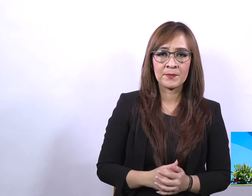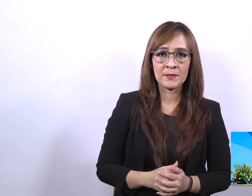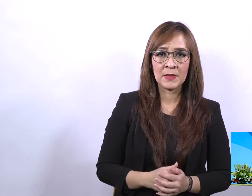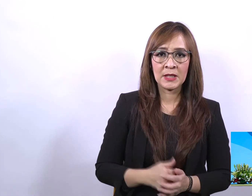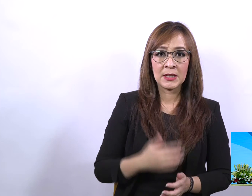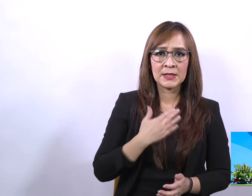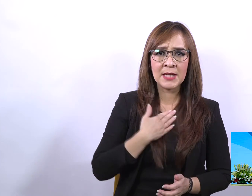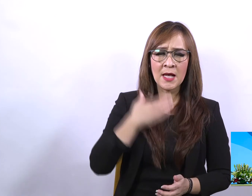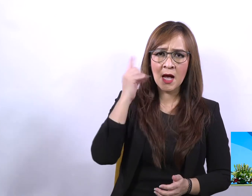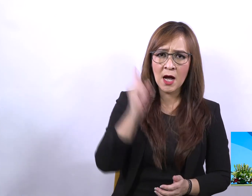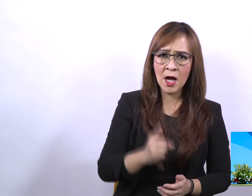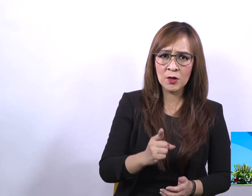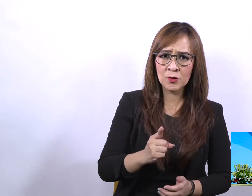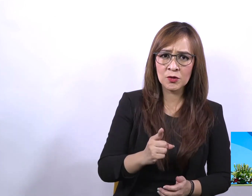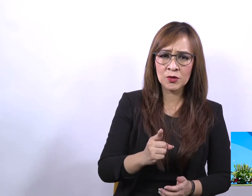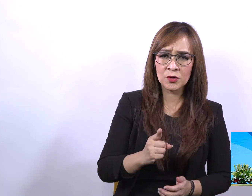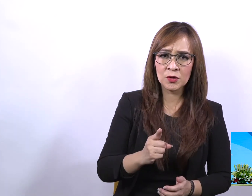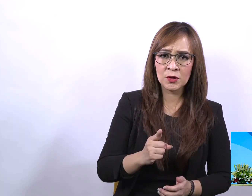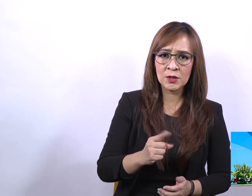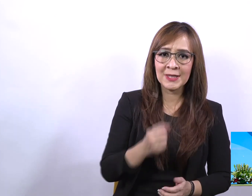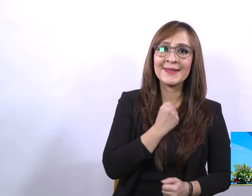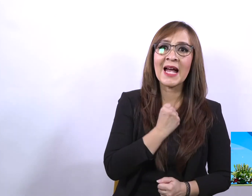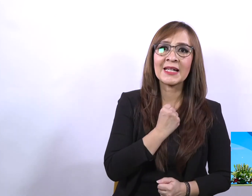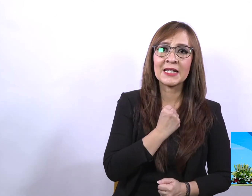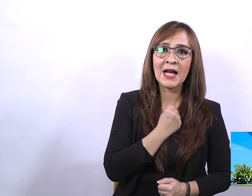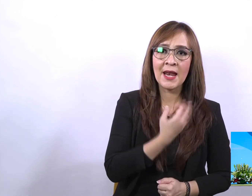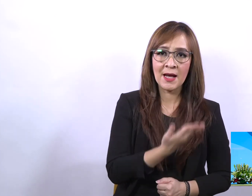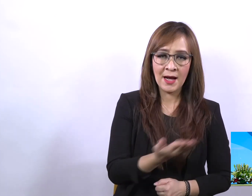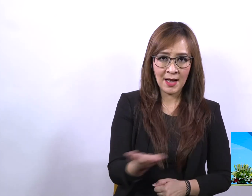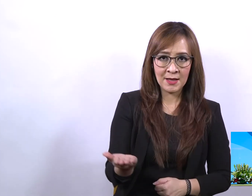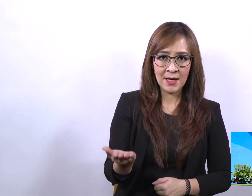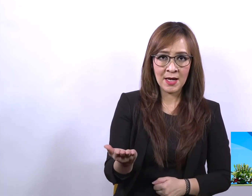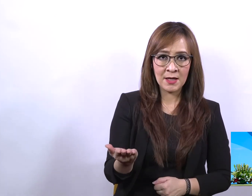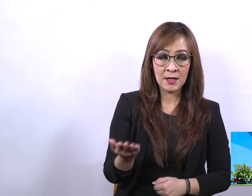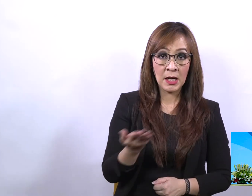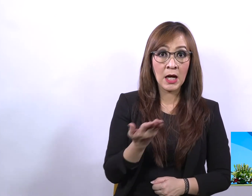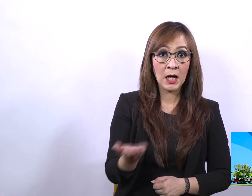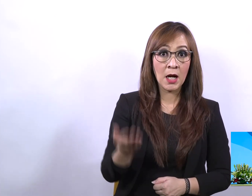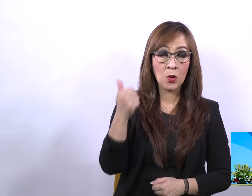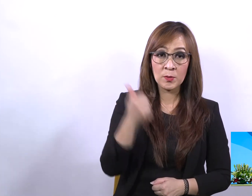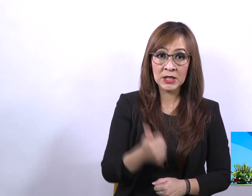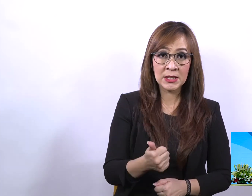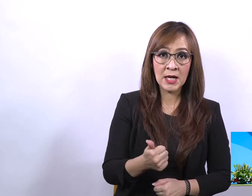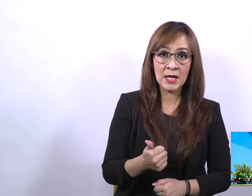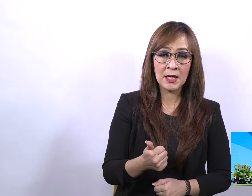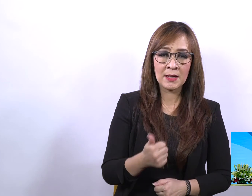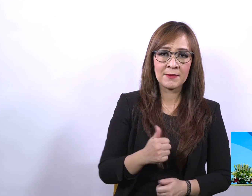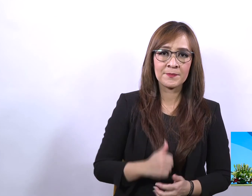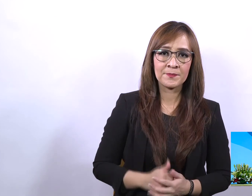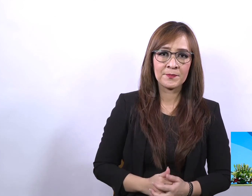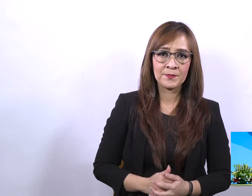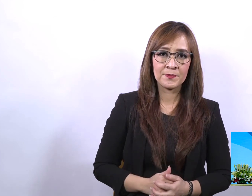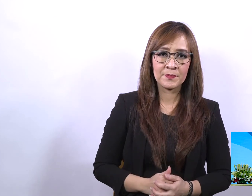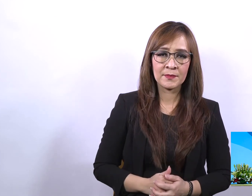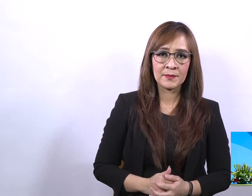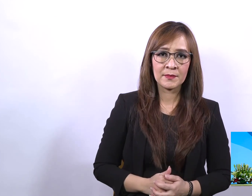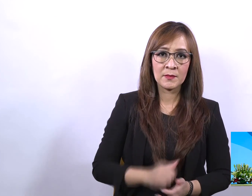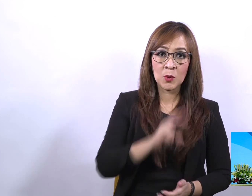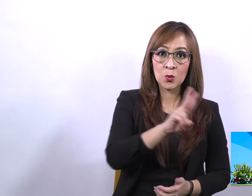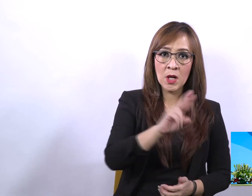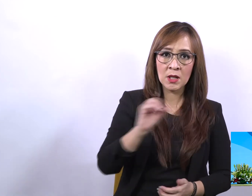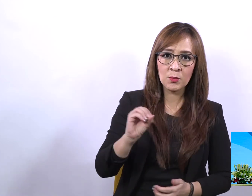Hai seharusnya kinkan Selaras Hai aku bisa buat banyak salah hai